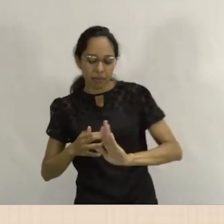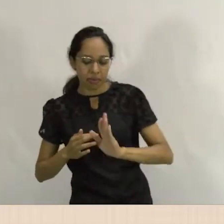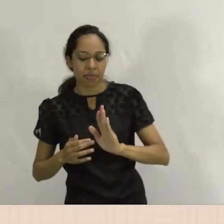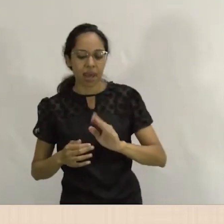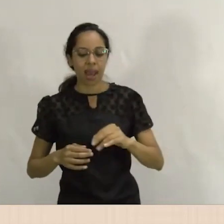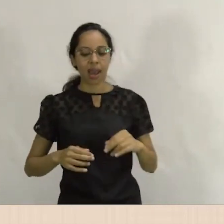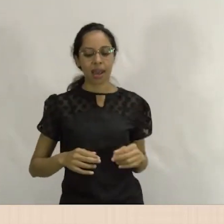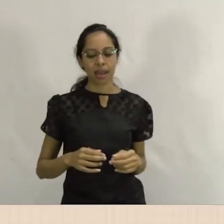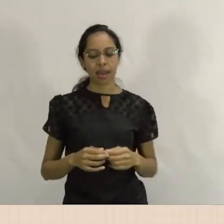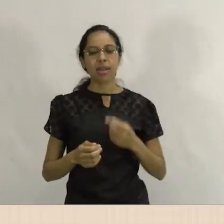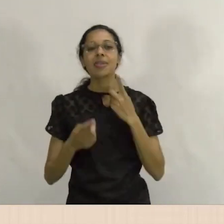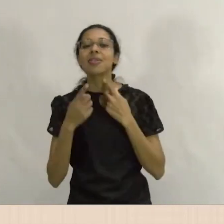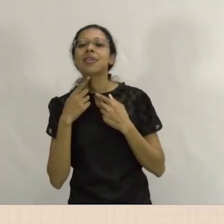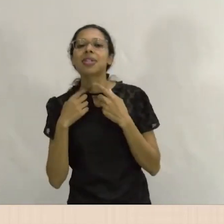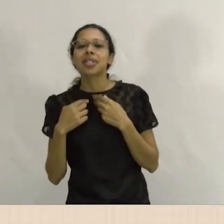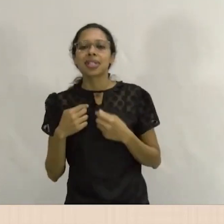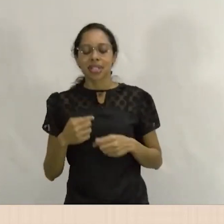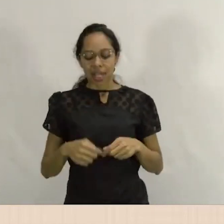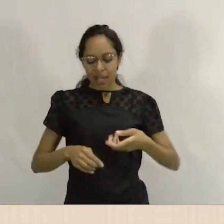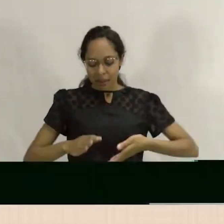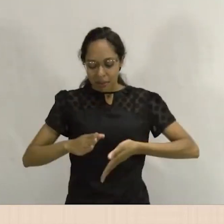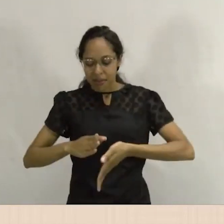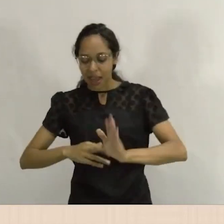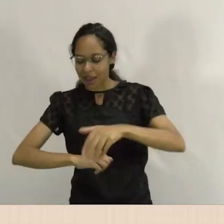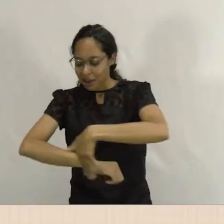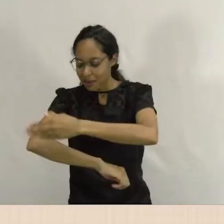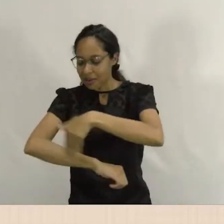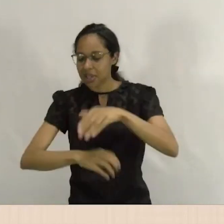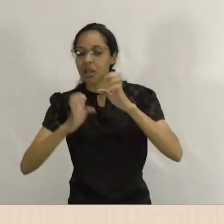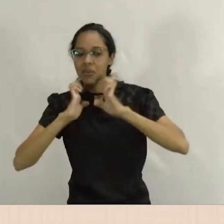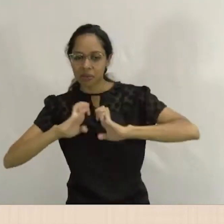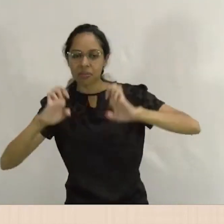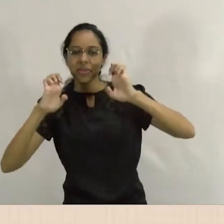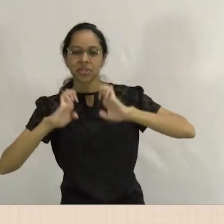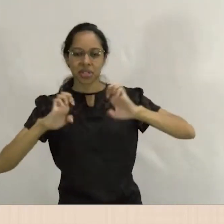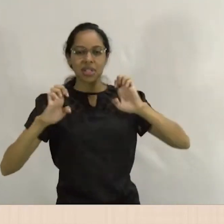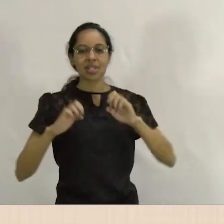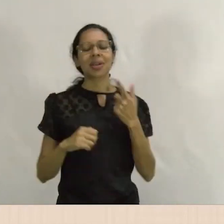evangelho, cuidar das pessoas. Aleluia.